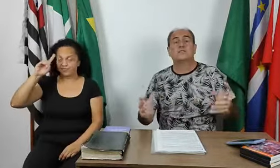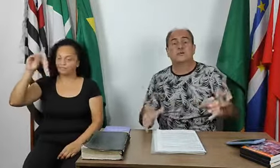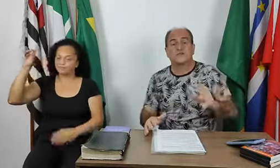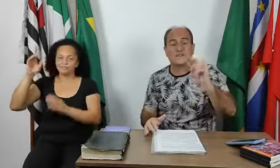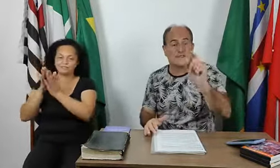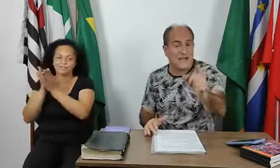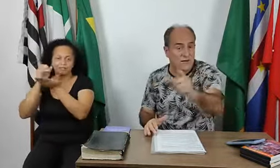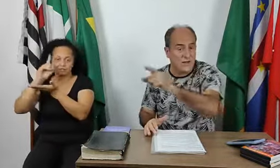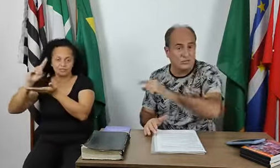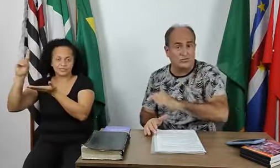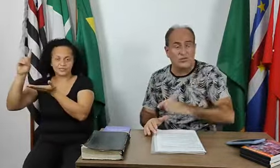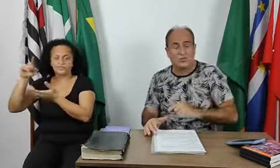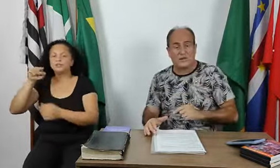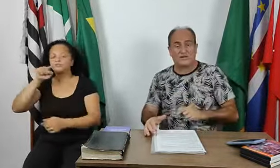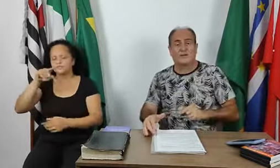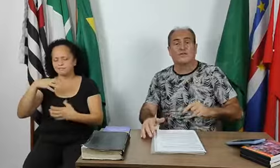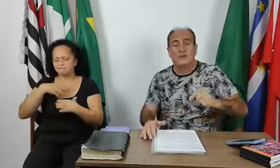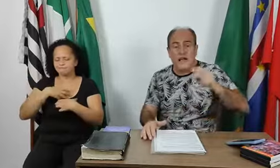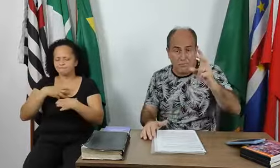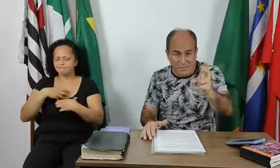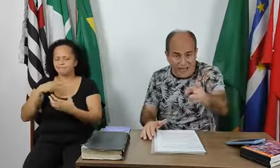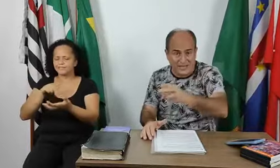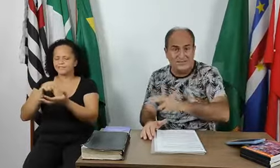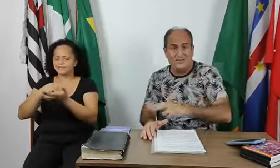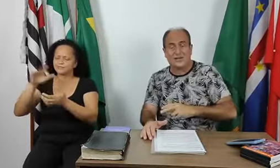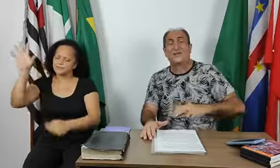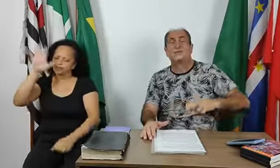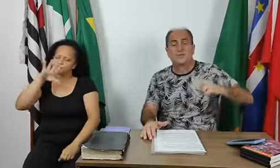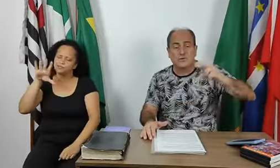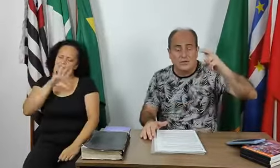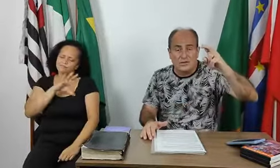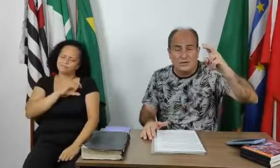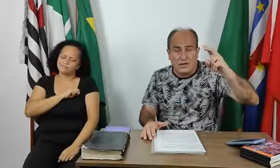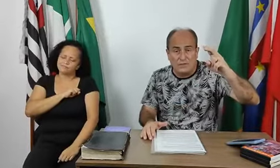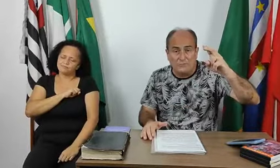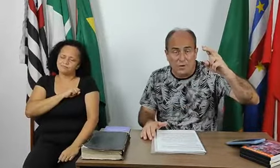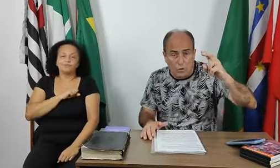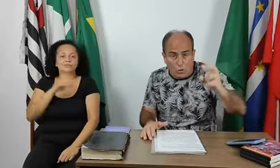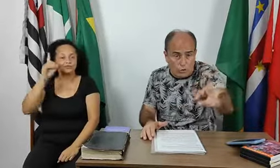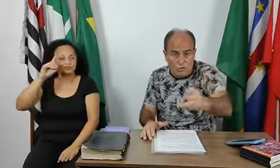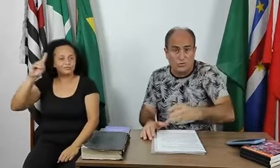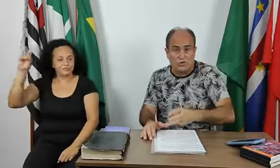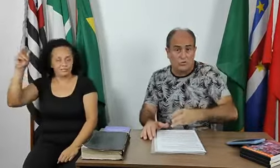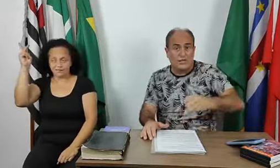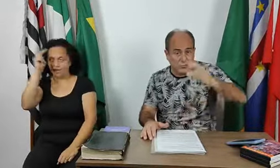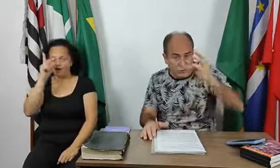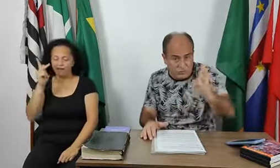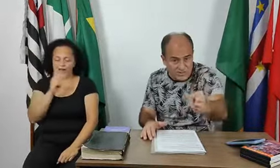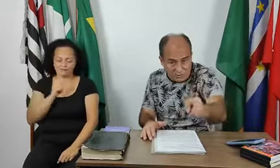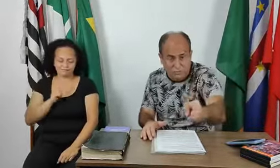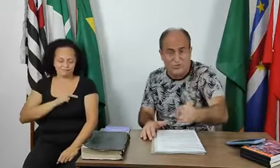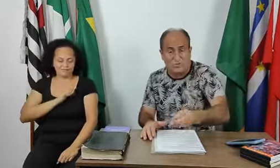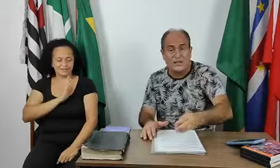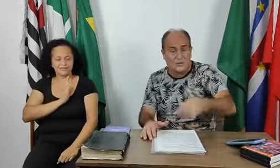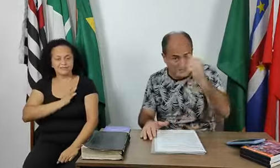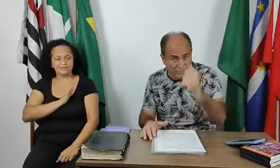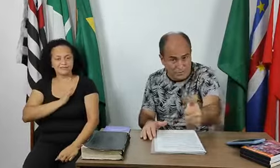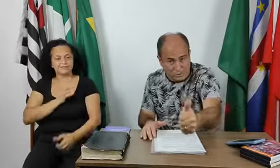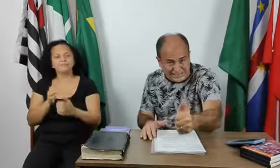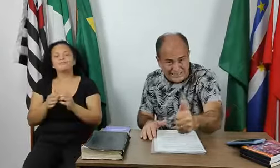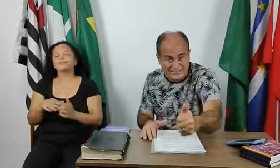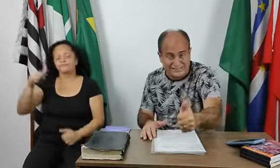amor de Deus vai ser derramado no seu coração, a paz de Cristo, o gozo do Espírito, a unção do Espírito,